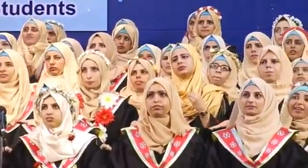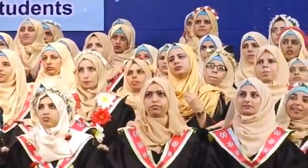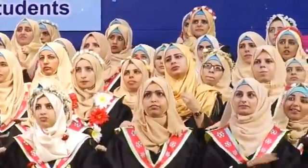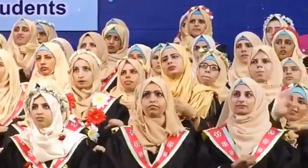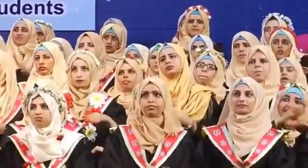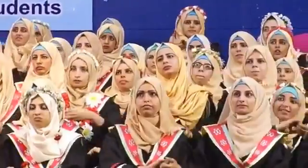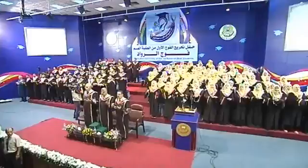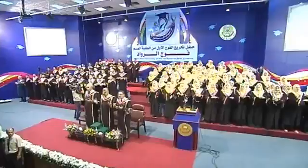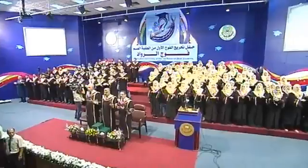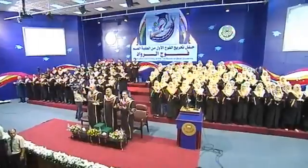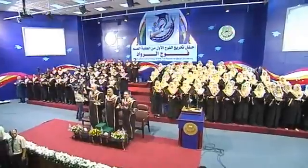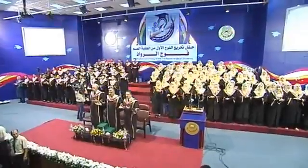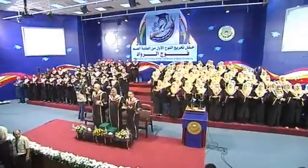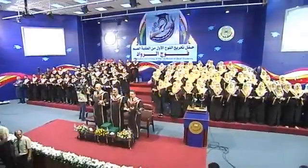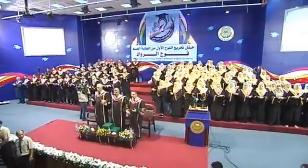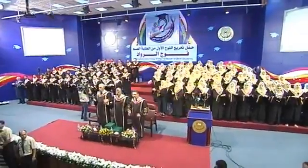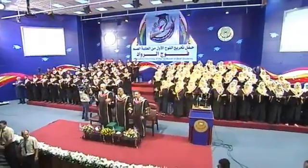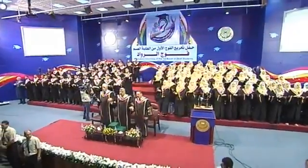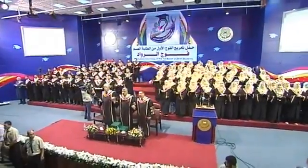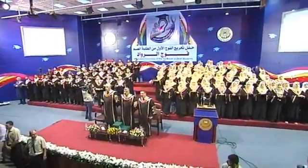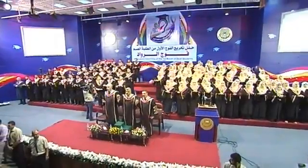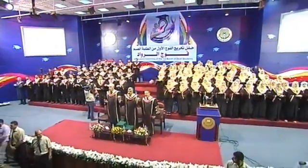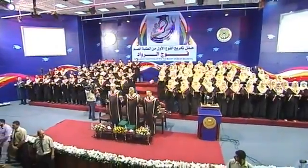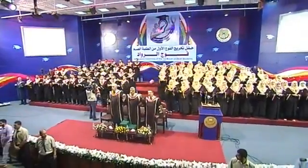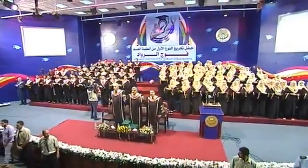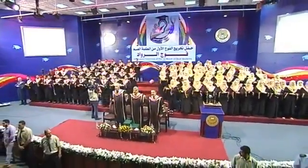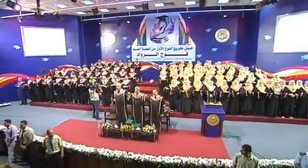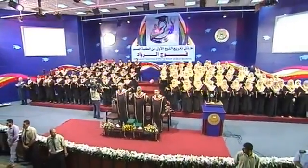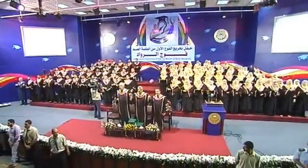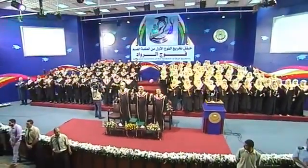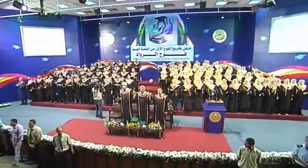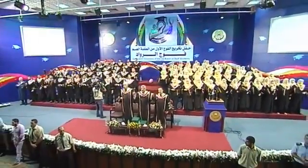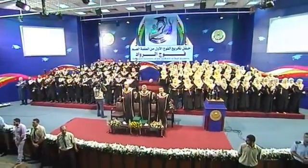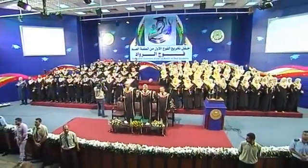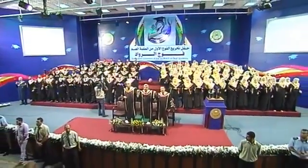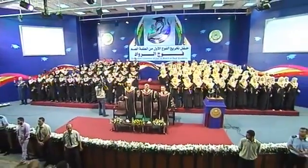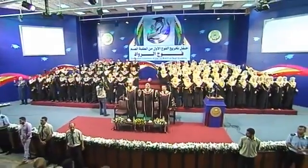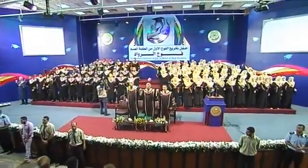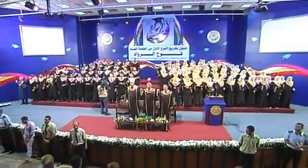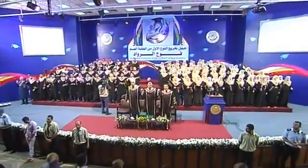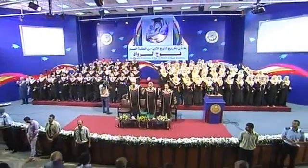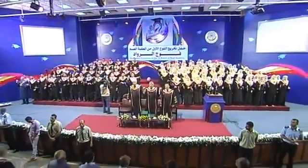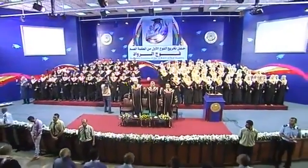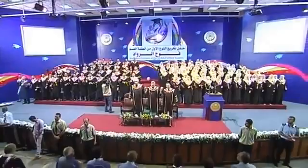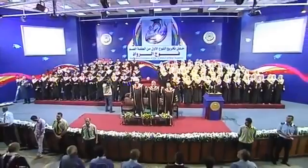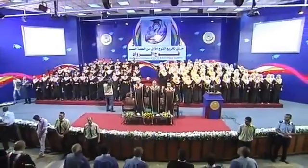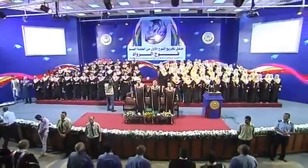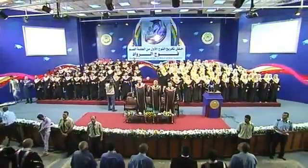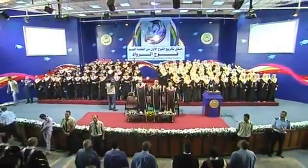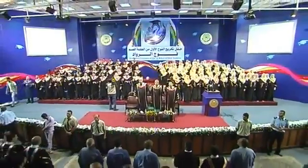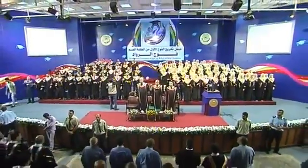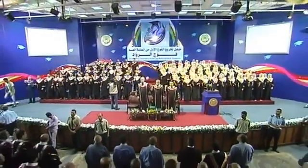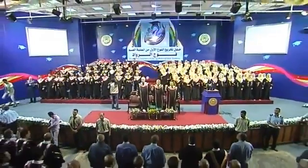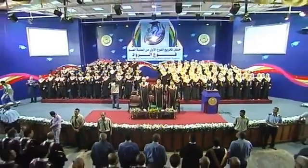واجعل توحدنا رمزا لقوتنا، قوتنا